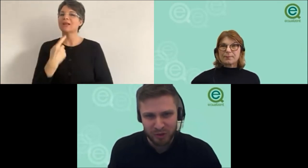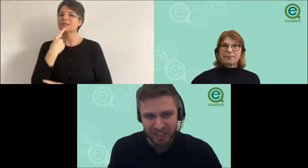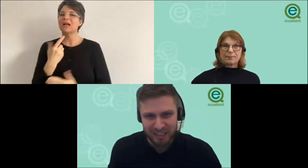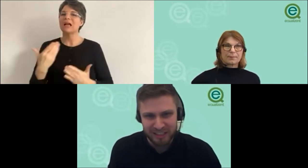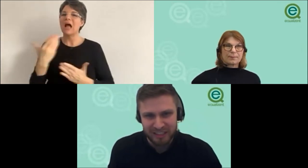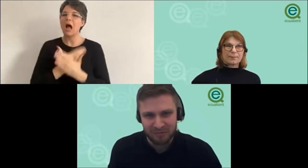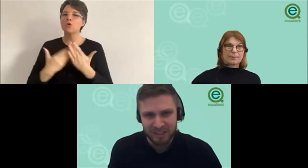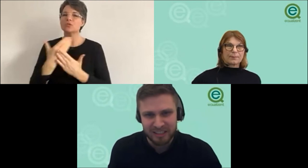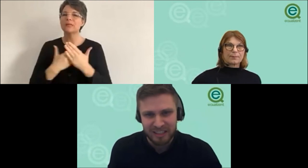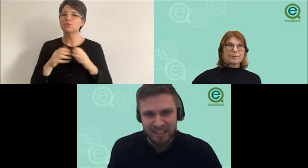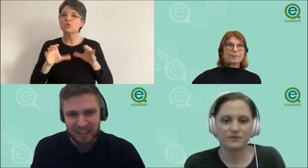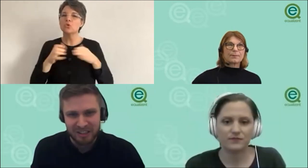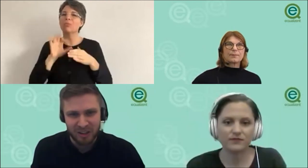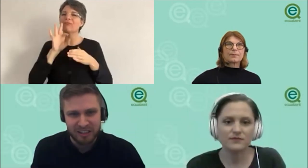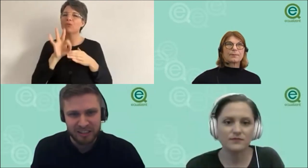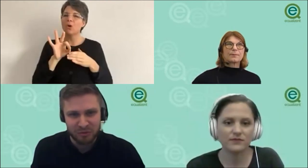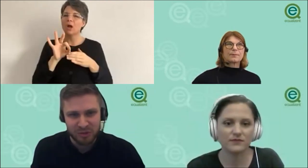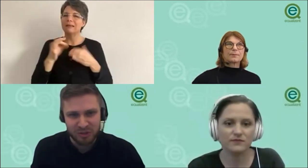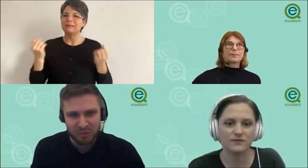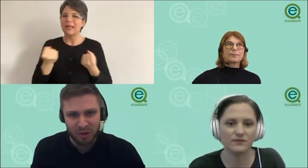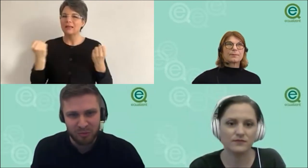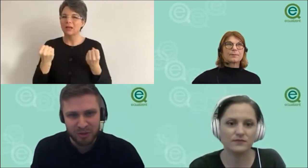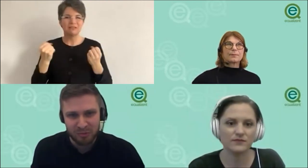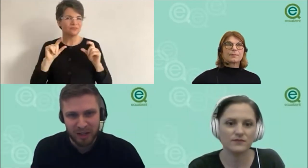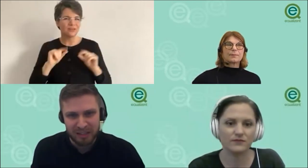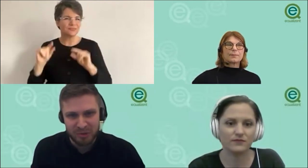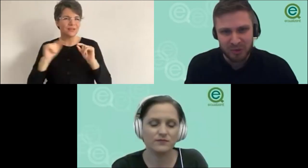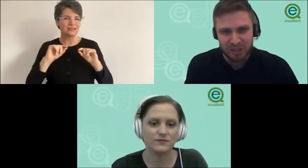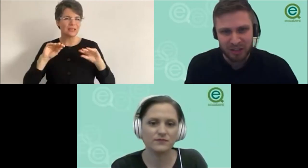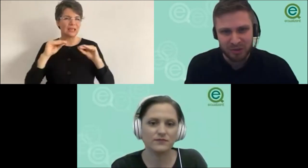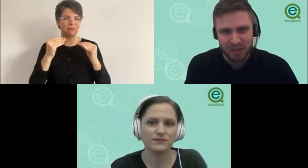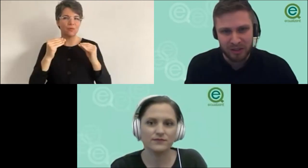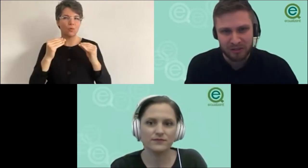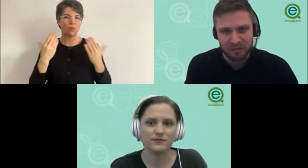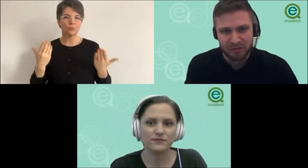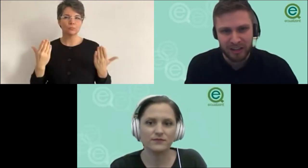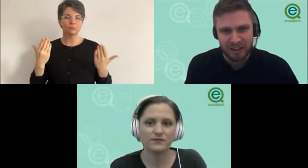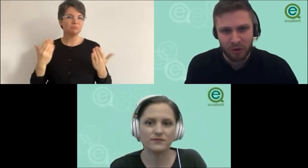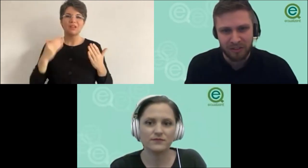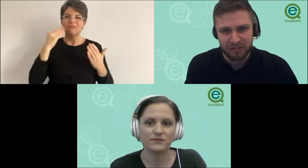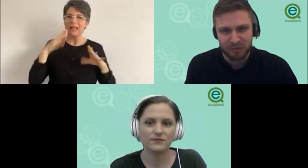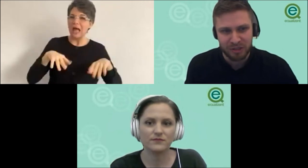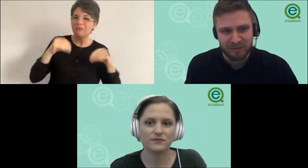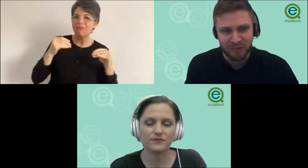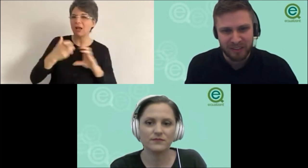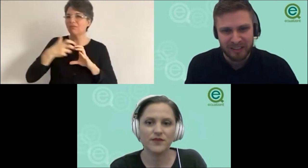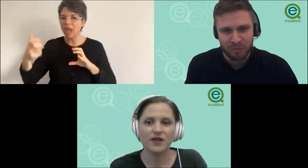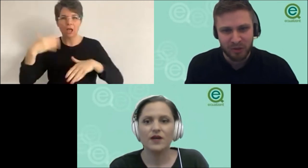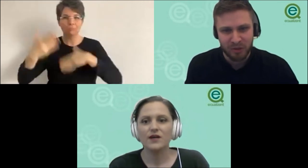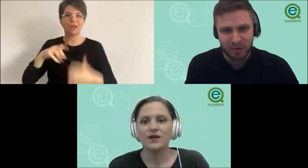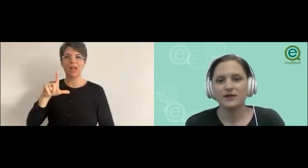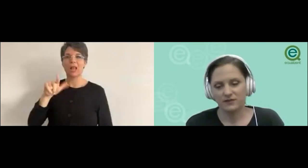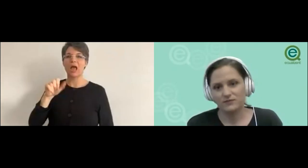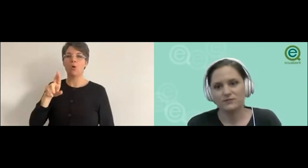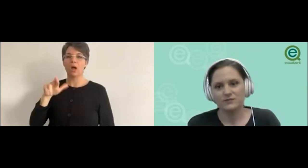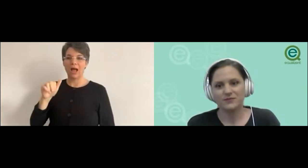für Trainerinnen geben wird. Kann ich noch einige Infos dazu bekommen? Gibt es schon Pläne bezüglich Start und Dauer? Fragt Laura Weinfurter. Ich glaube, da